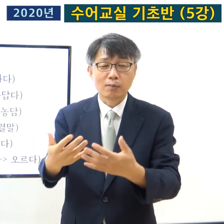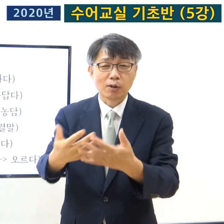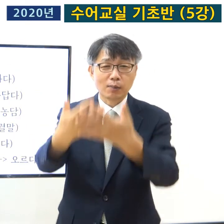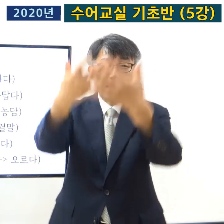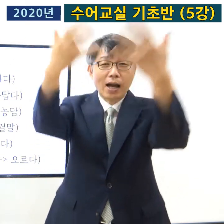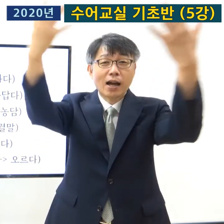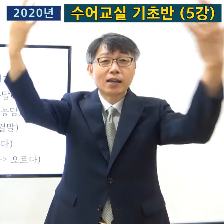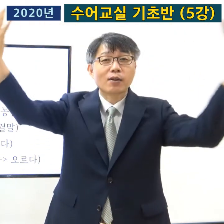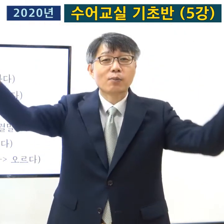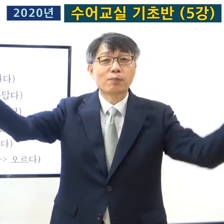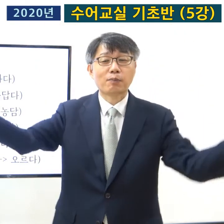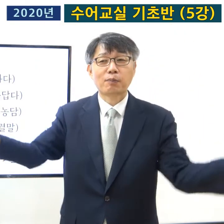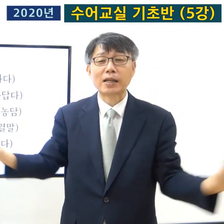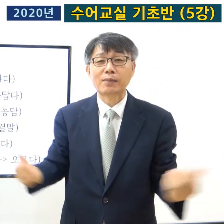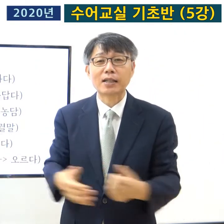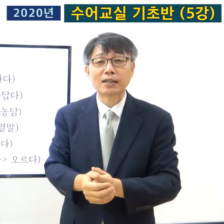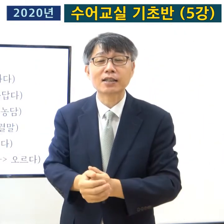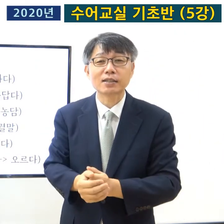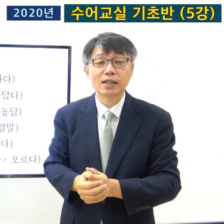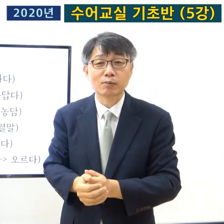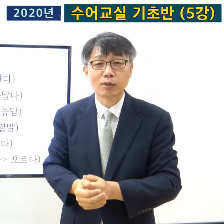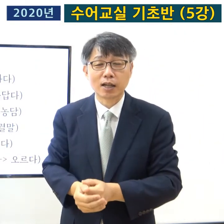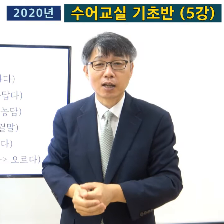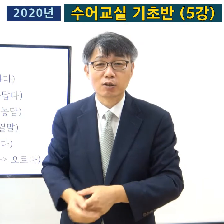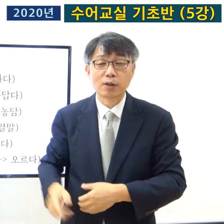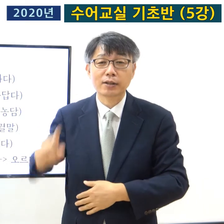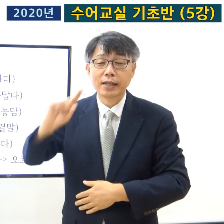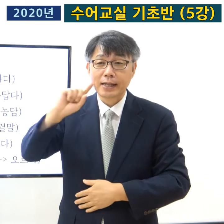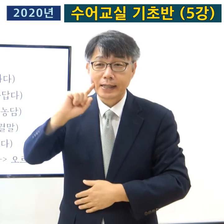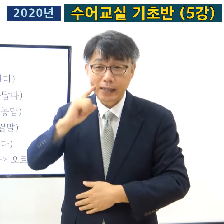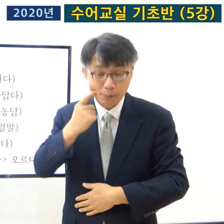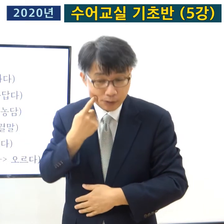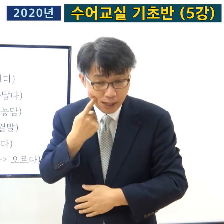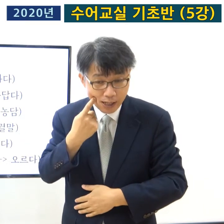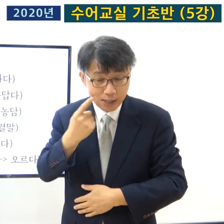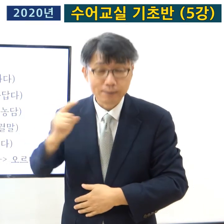이렇게 막 밝게 빛나는 그런 느낌으로 생각해 주시면 예쁘다,